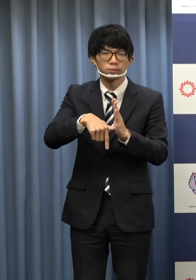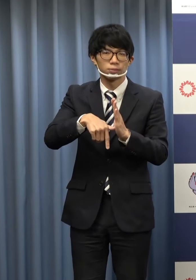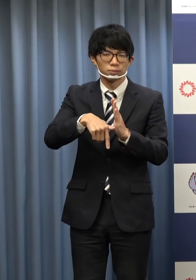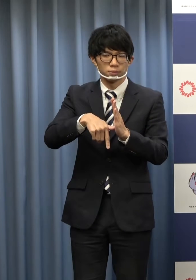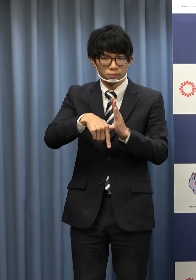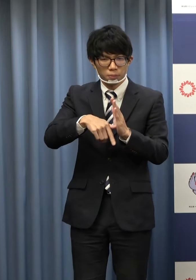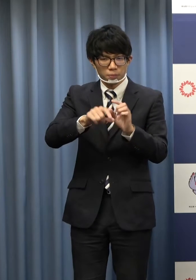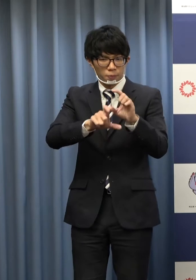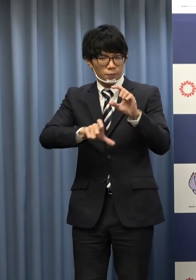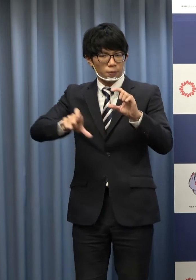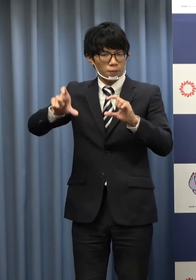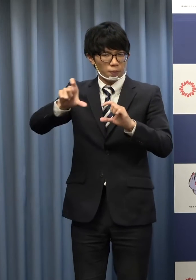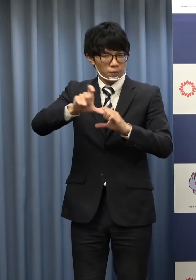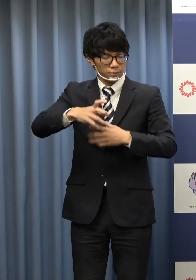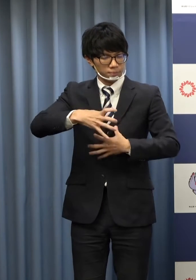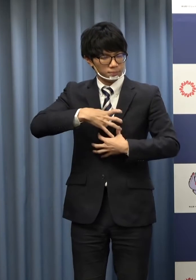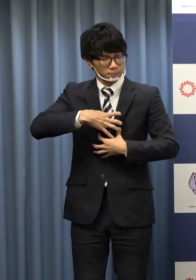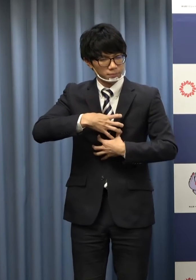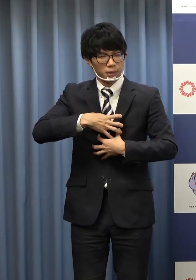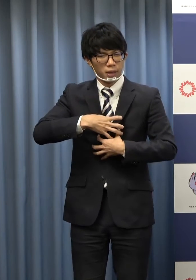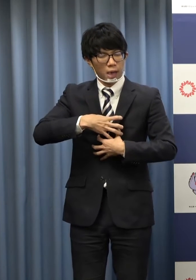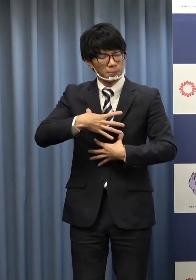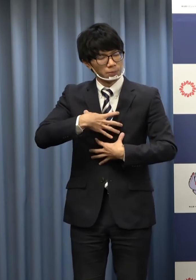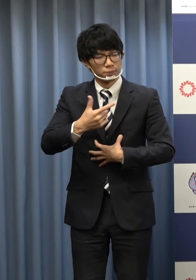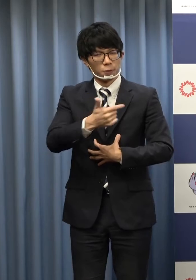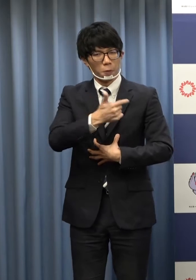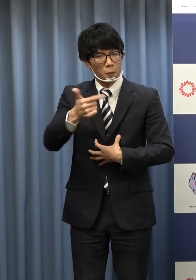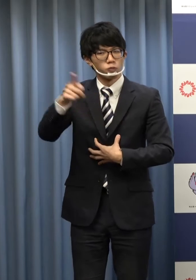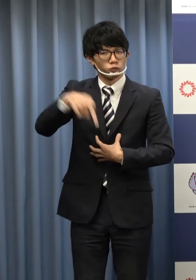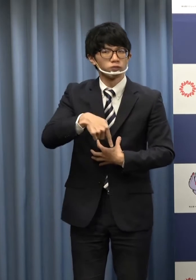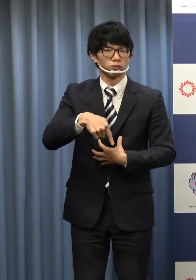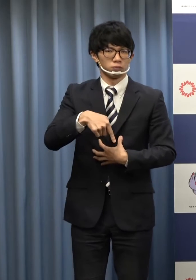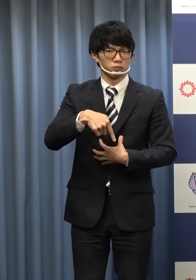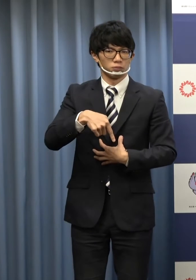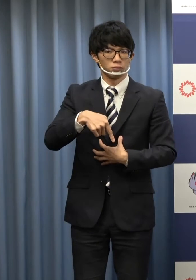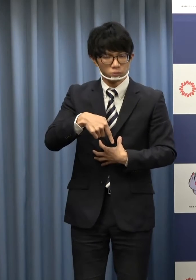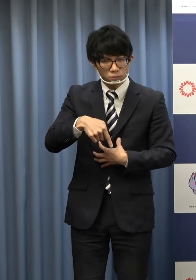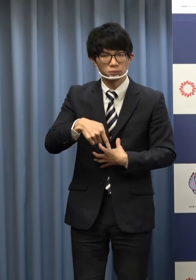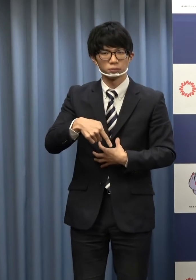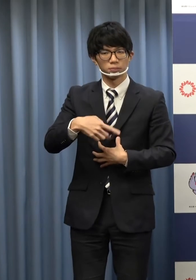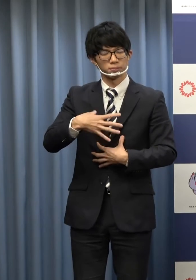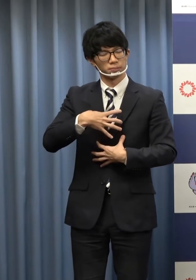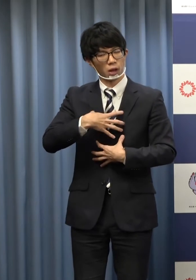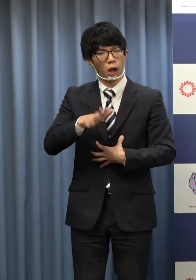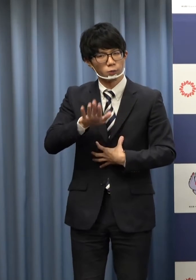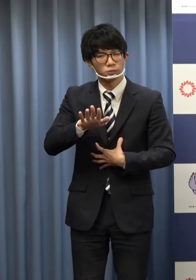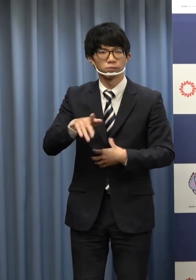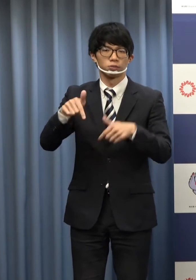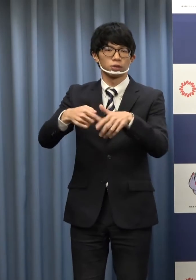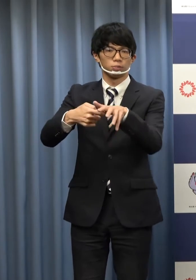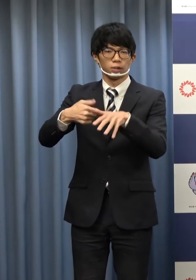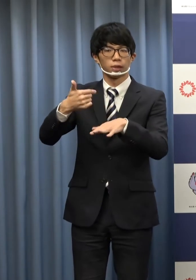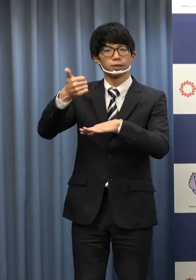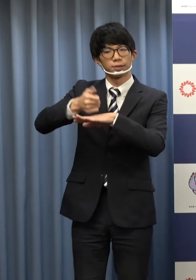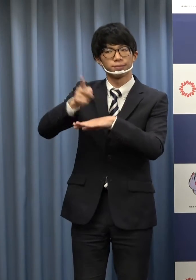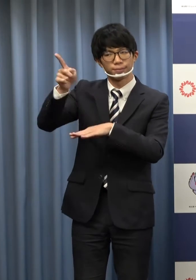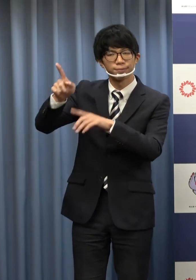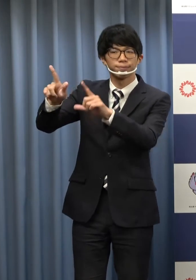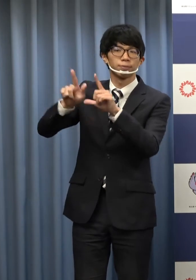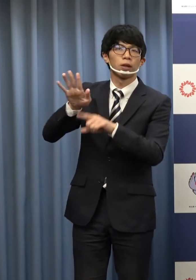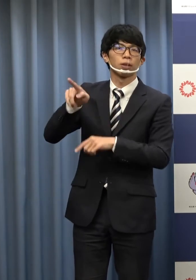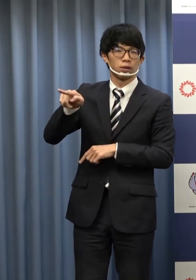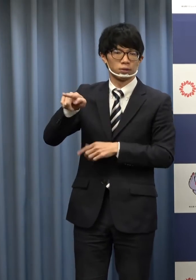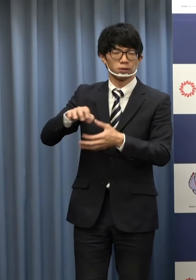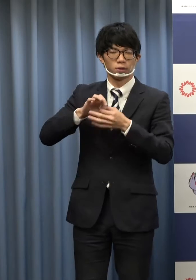深刻な事態になりかねないということが大臣の方からもあり、1都3県の知事としてもそれを共有